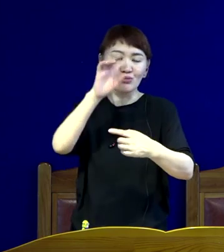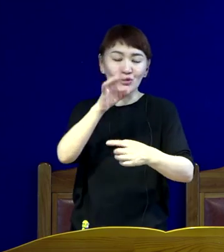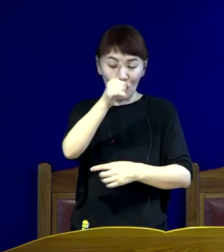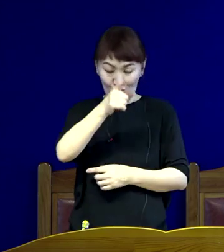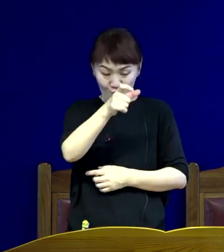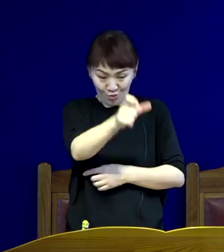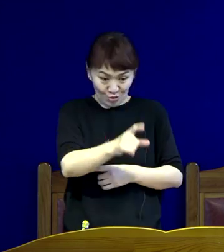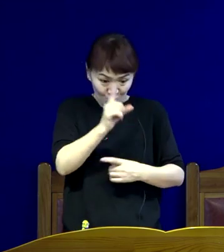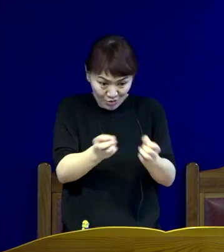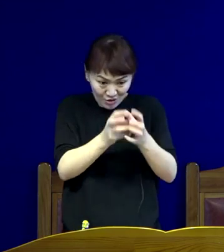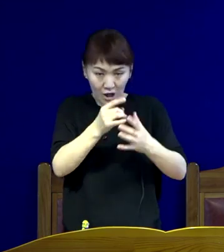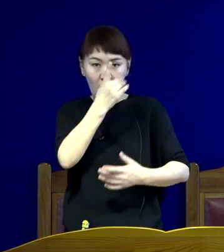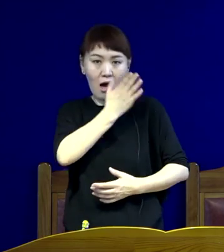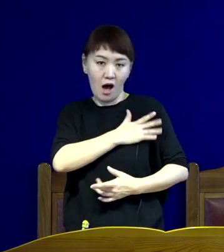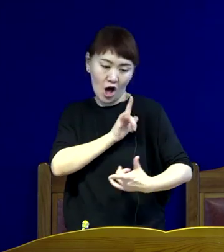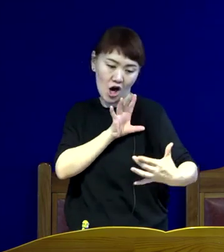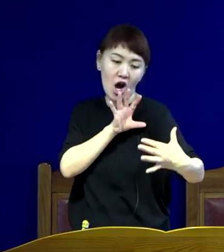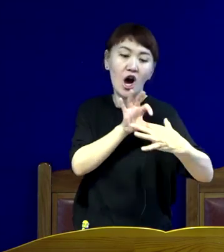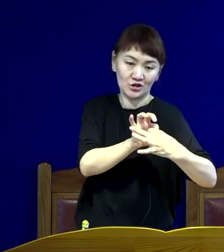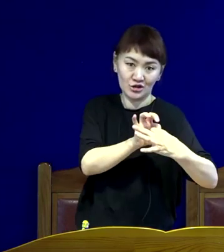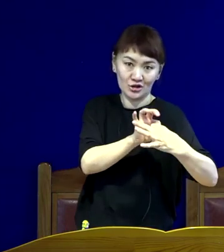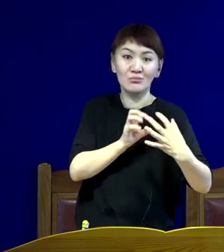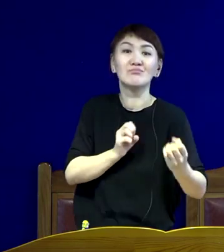Эхнэр нөхөр хоёр бол эргэтгэж байр суурьтай.